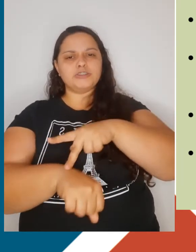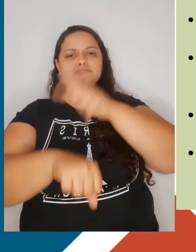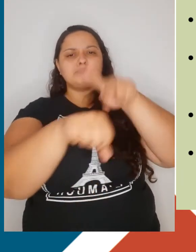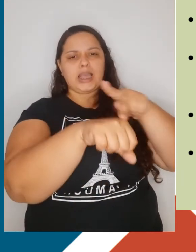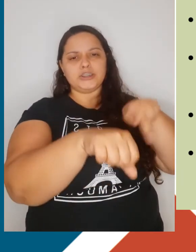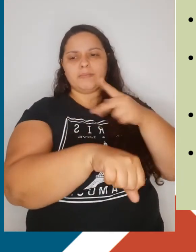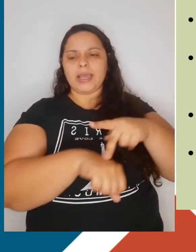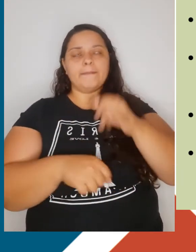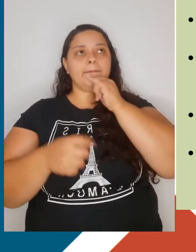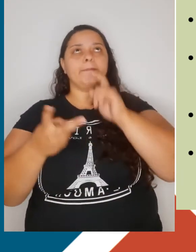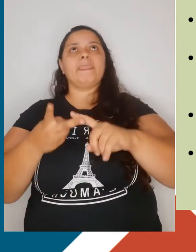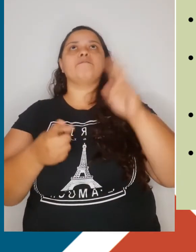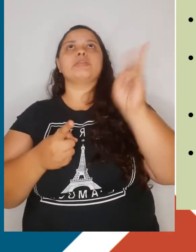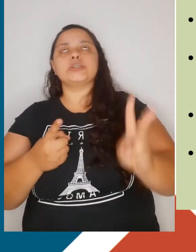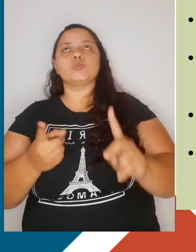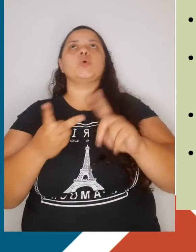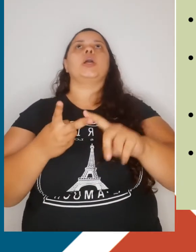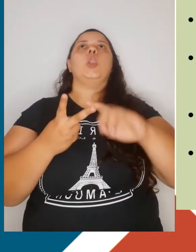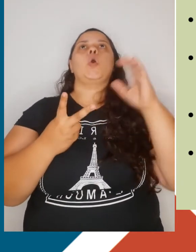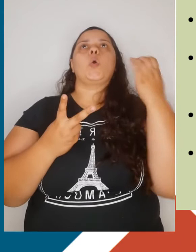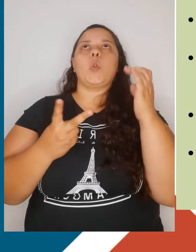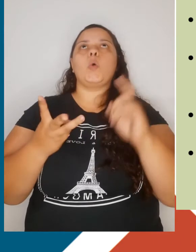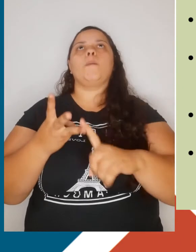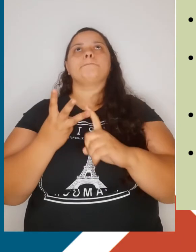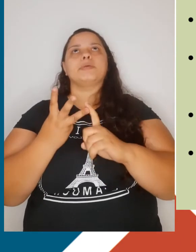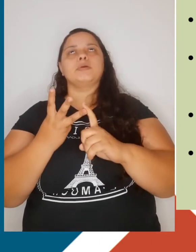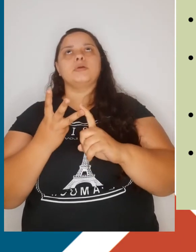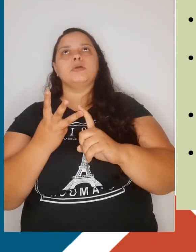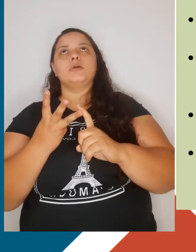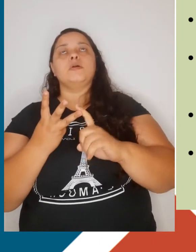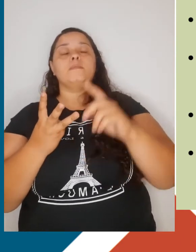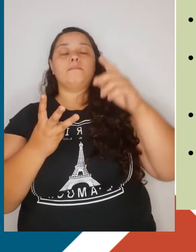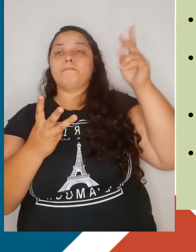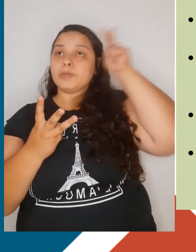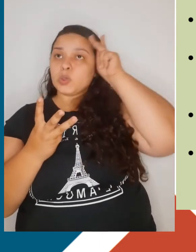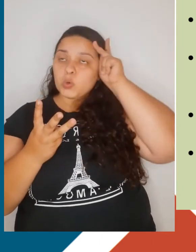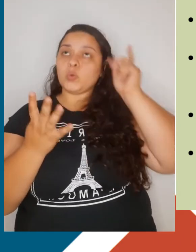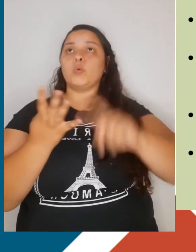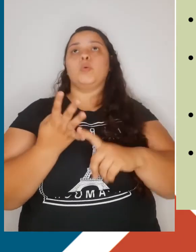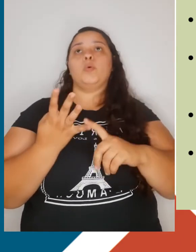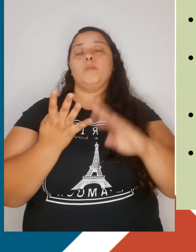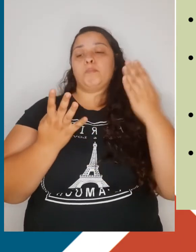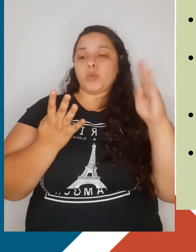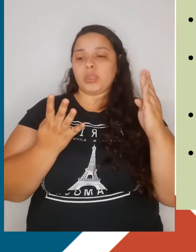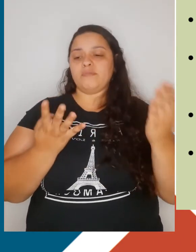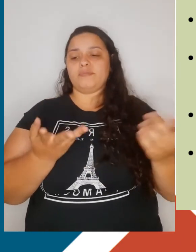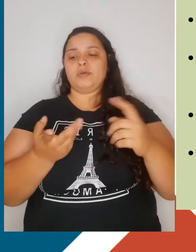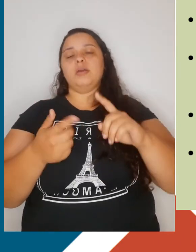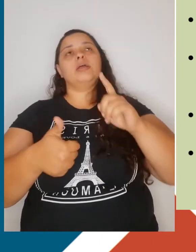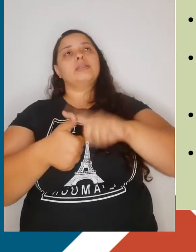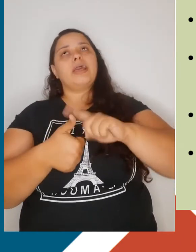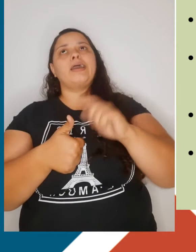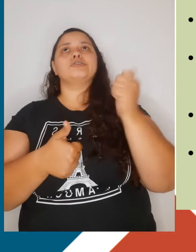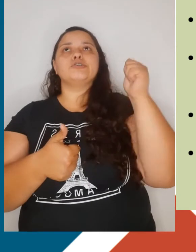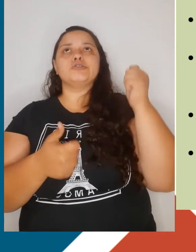Simão Bolívar lutou pela independência de territórios como a Venezuela, Colômbia, Equador, Panamá, Peru e Bolívia. E José São